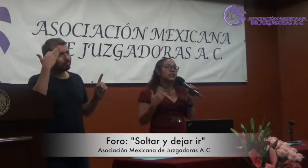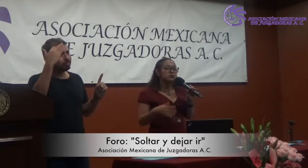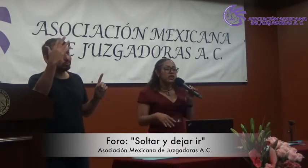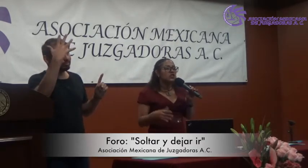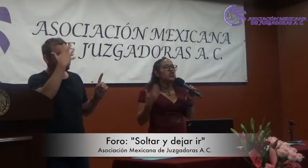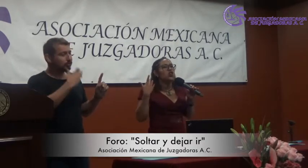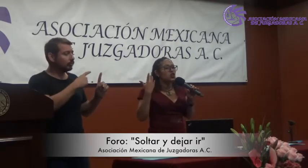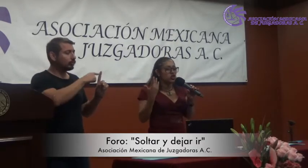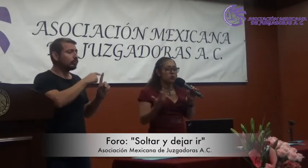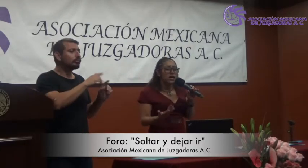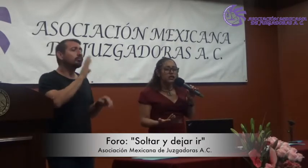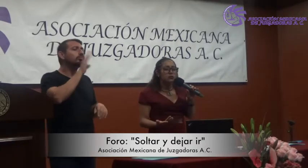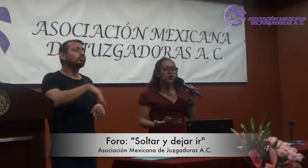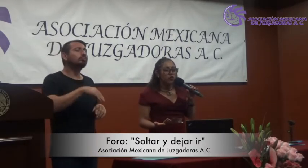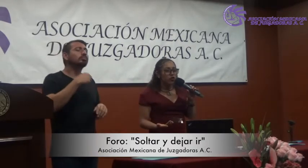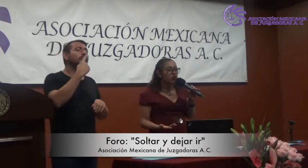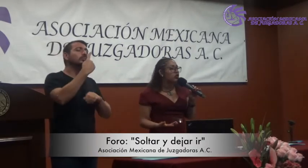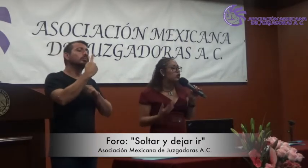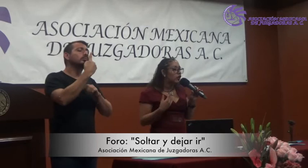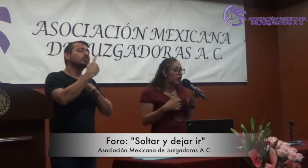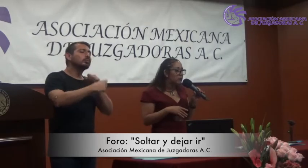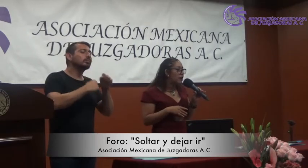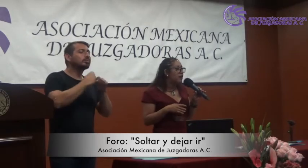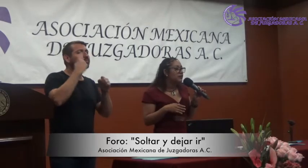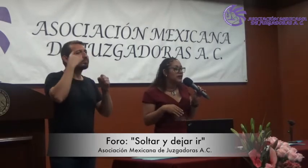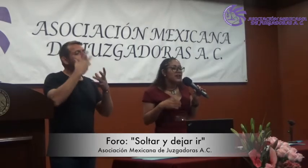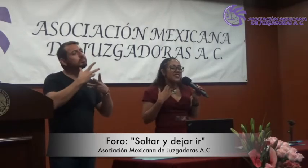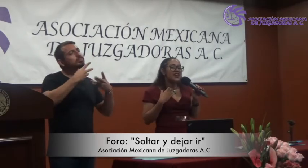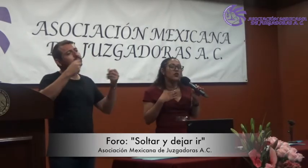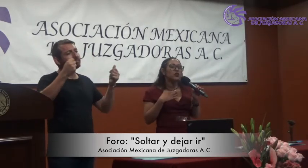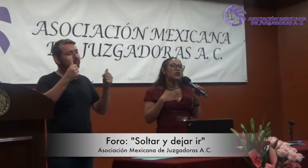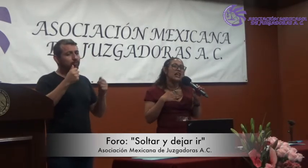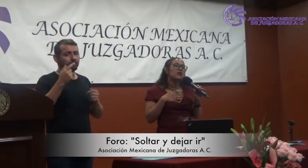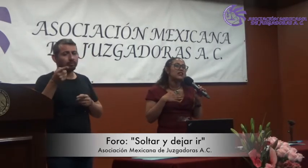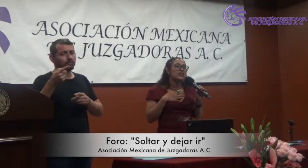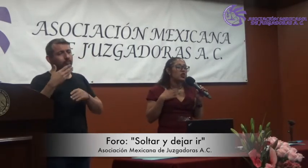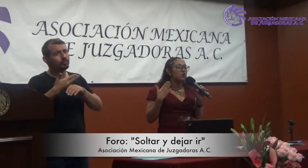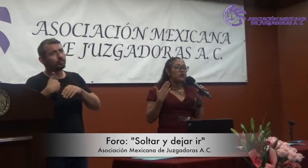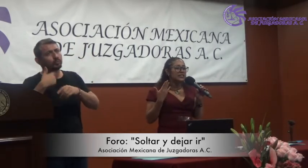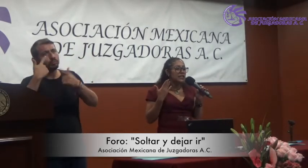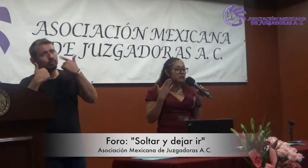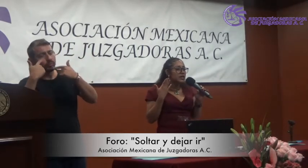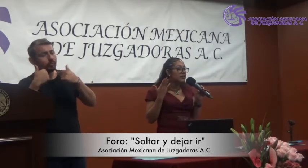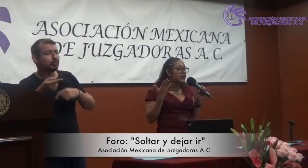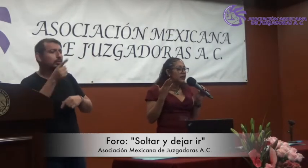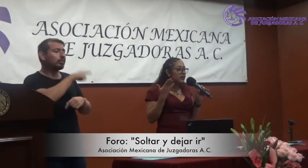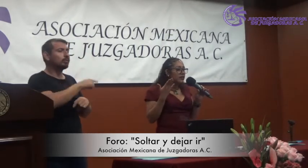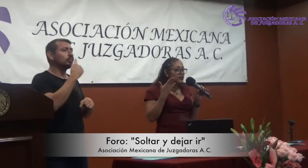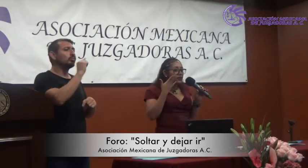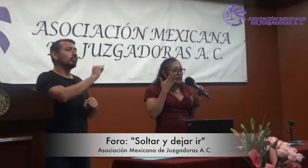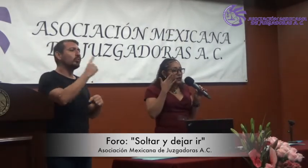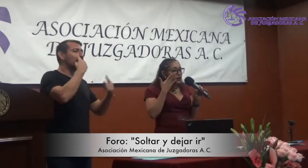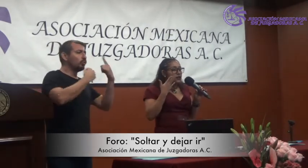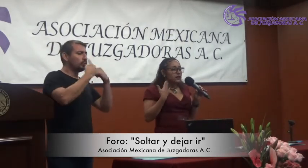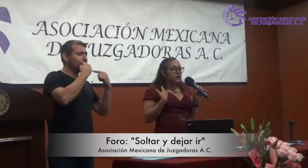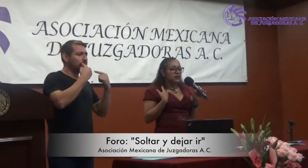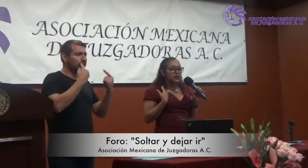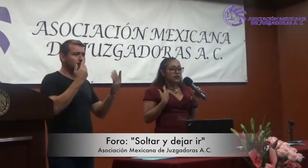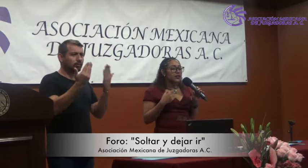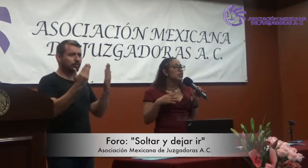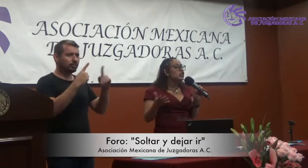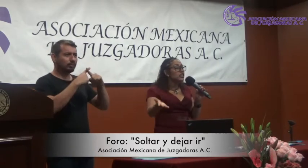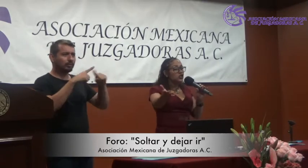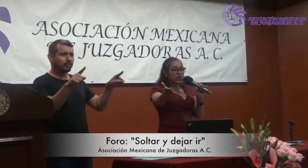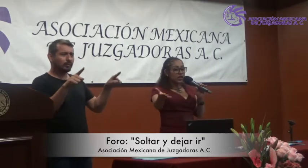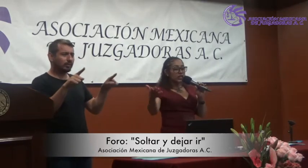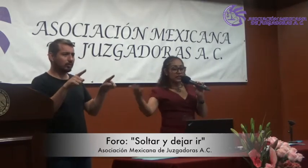y le es más doloroso, más profundo, llora más. Y alguno ya lo entendió muy fácilmente.